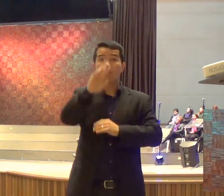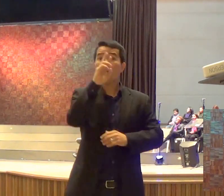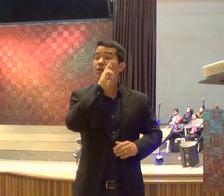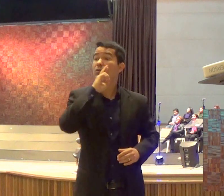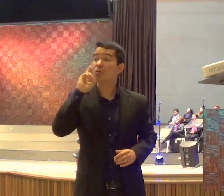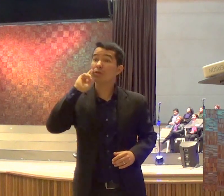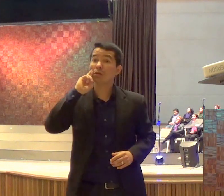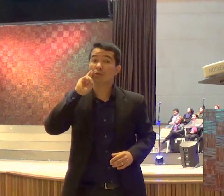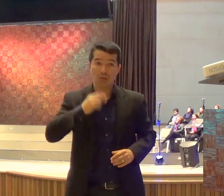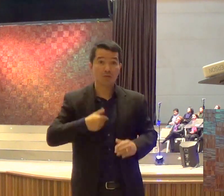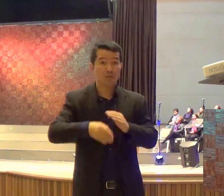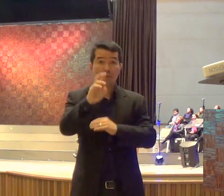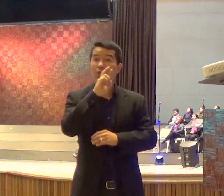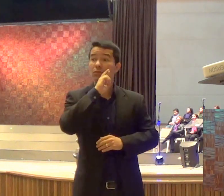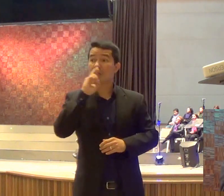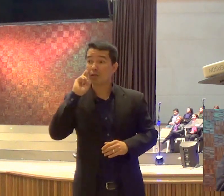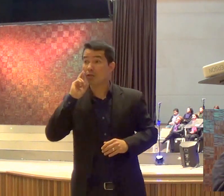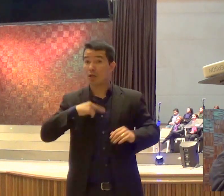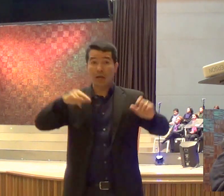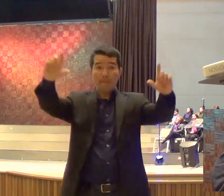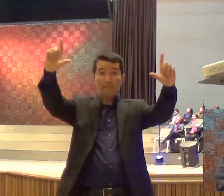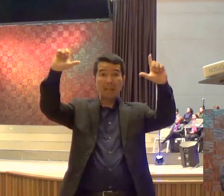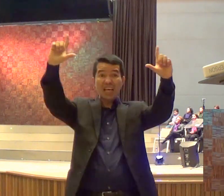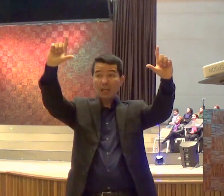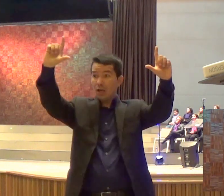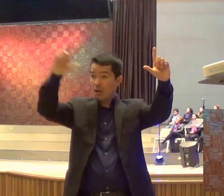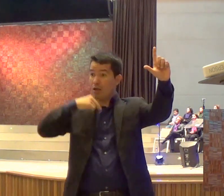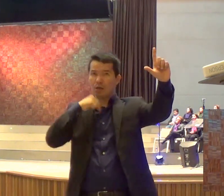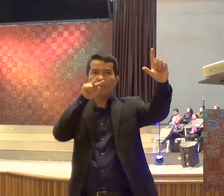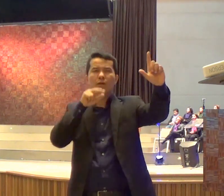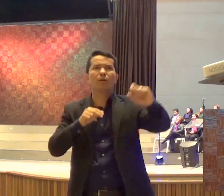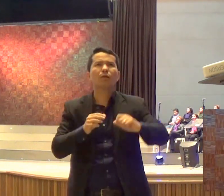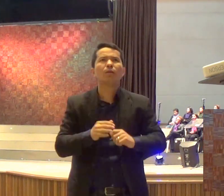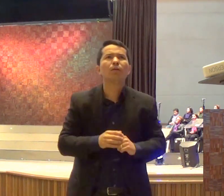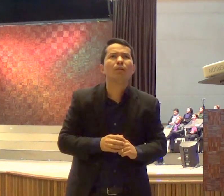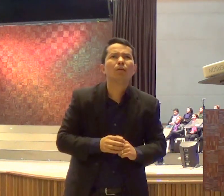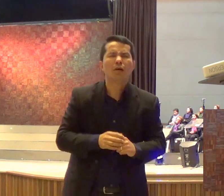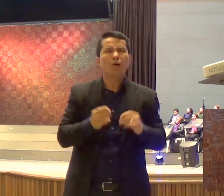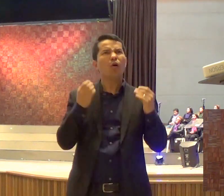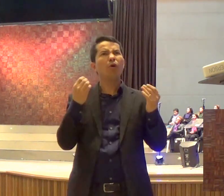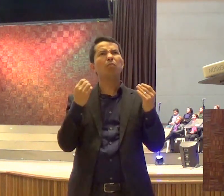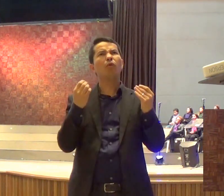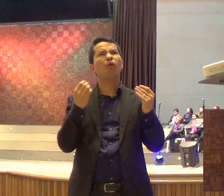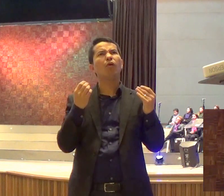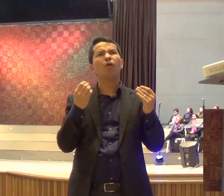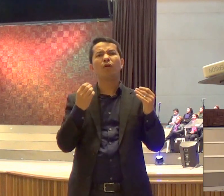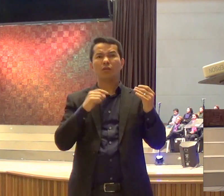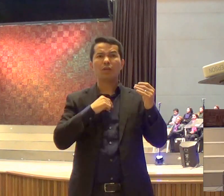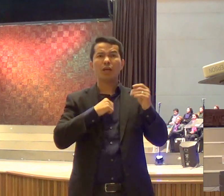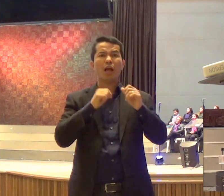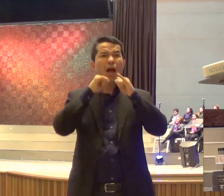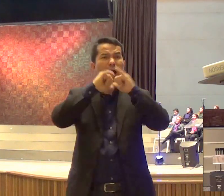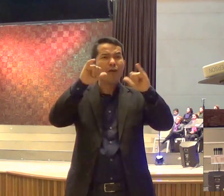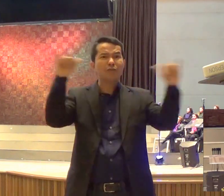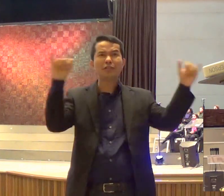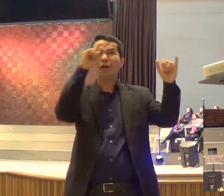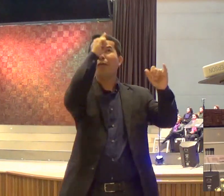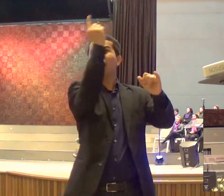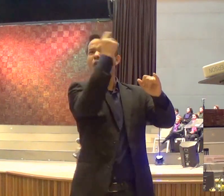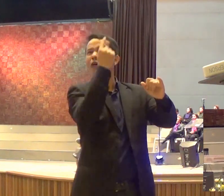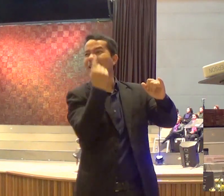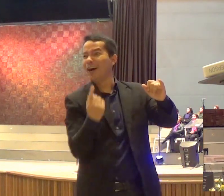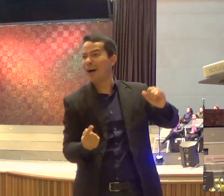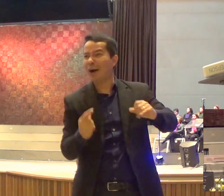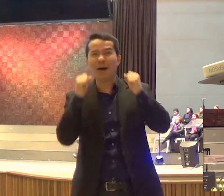data aproximada da chegada daquele furacão o caminho que ele percorreria os possíveis estragos e